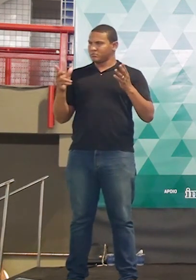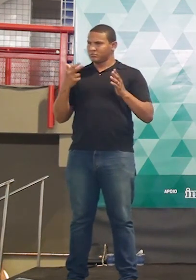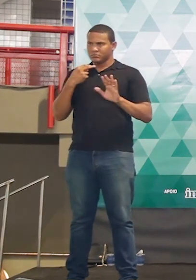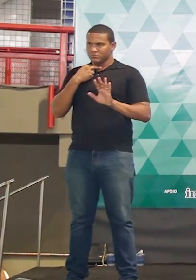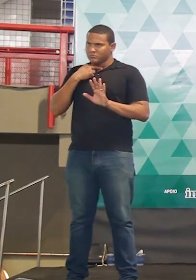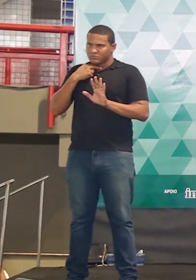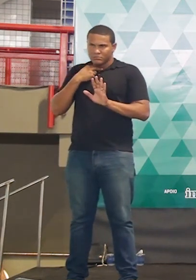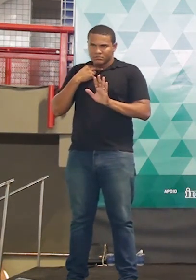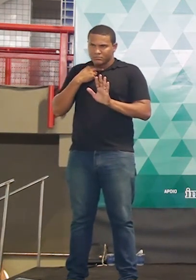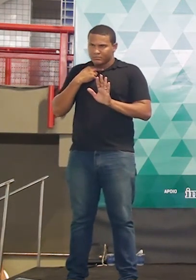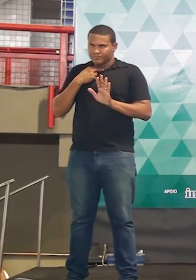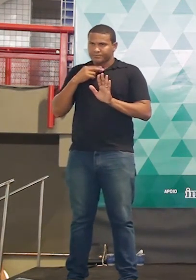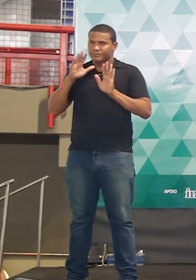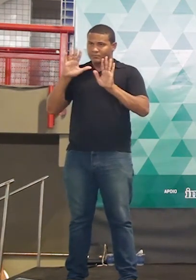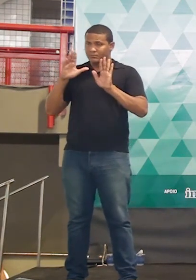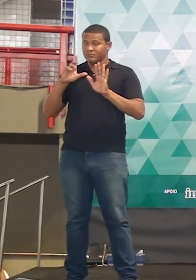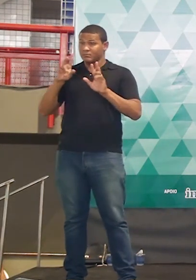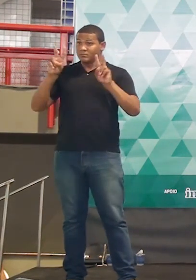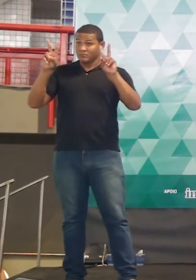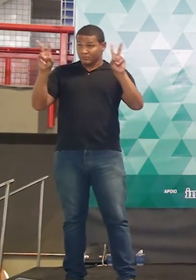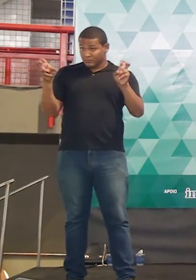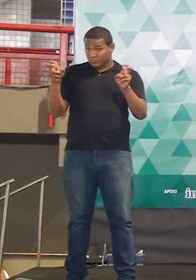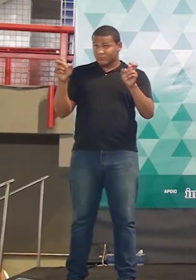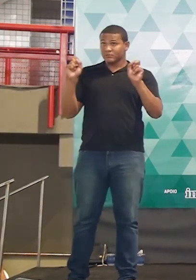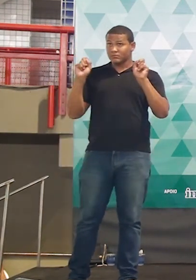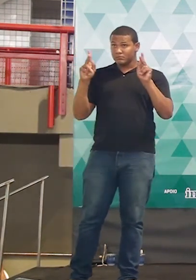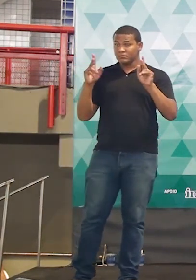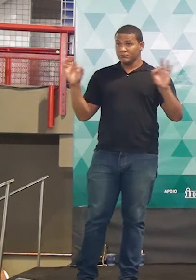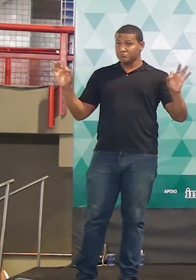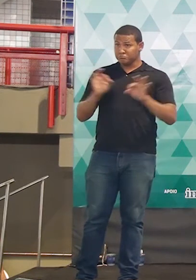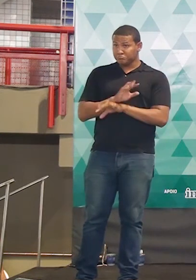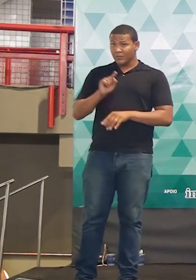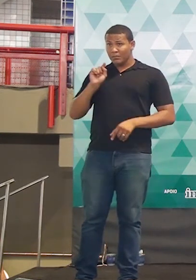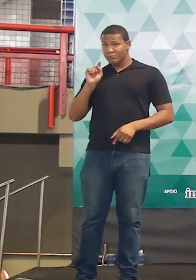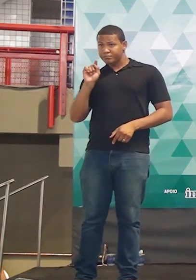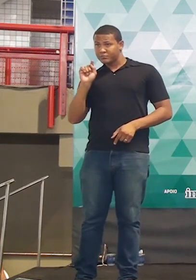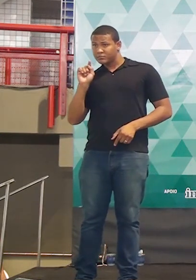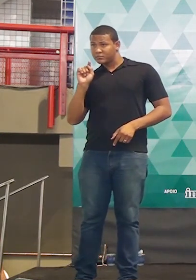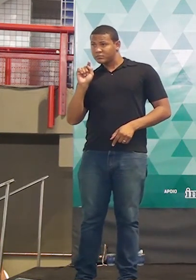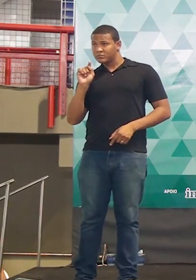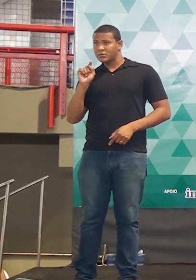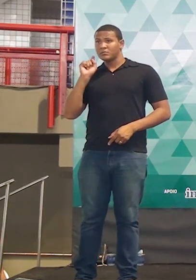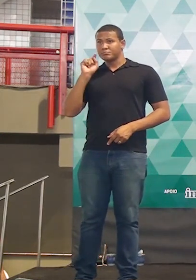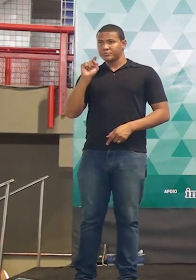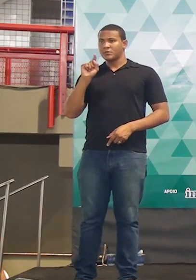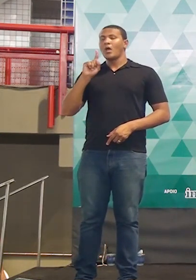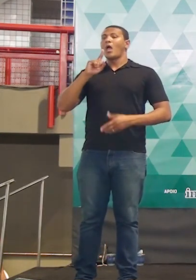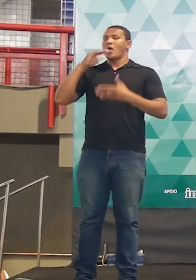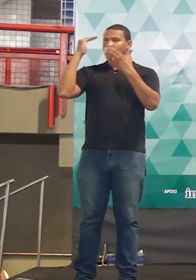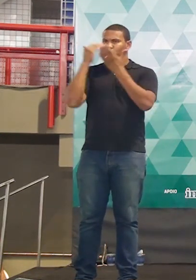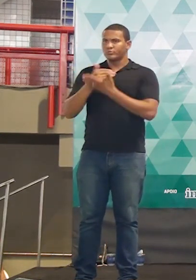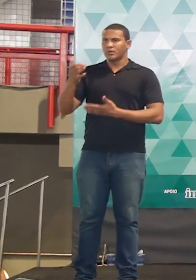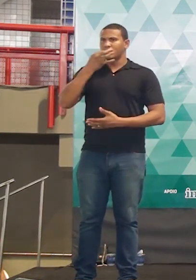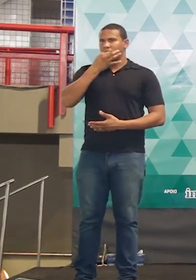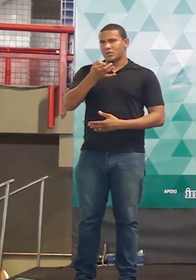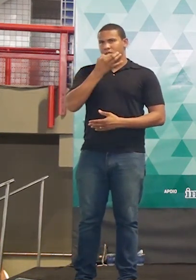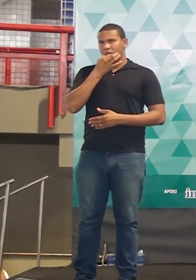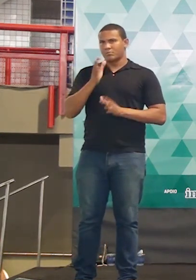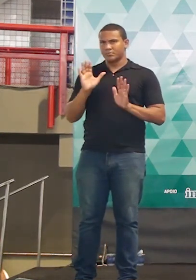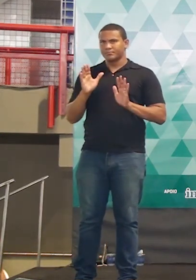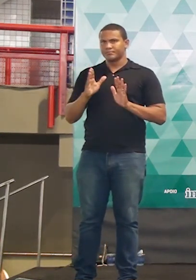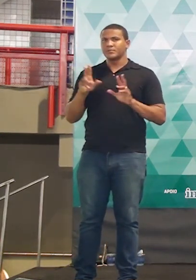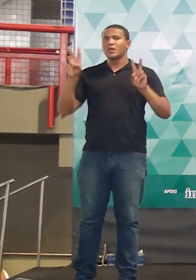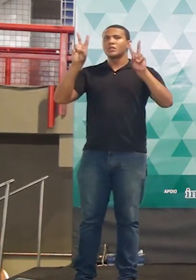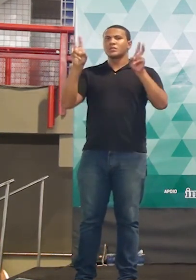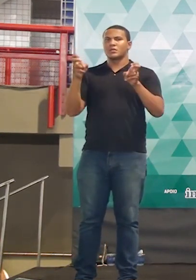Eu apresento o tema, quando eu terminar eu coloco o ponto para depois mostrar minha tese. Então o que é o